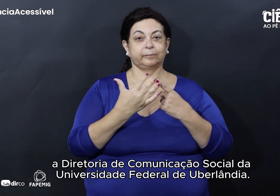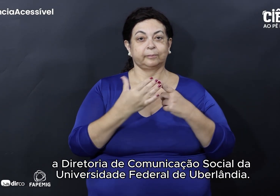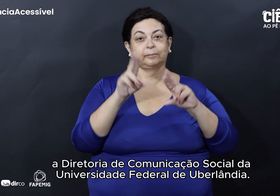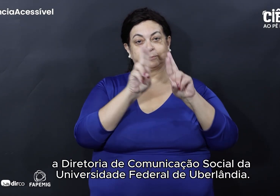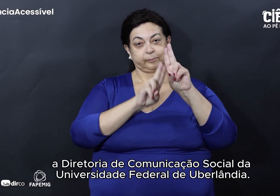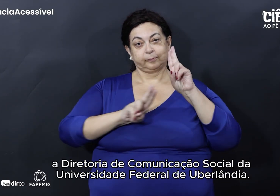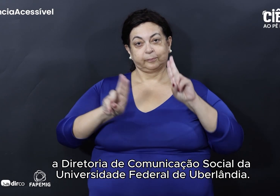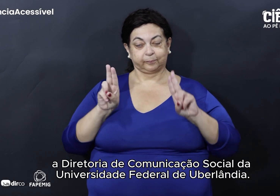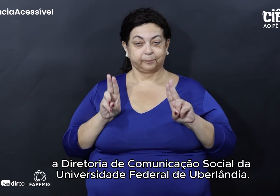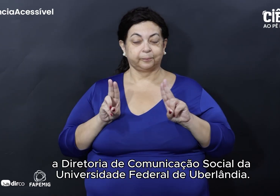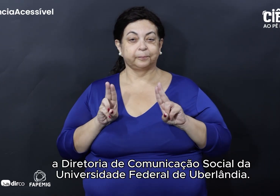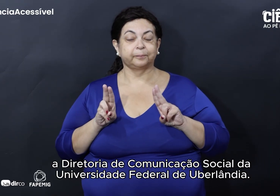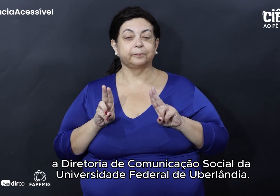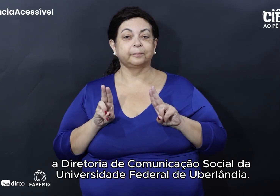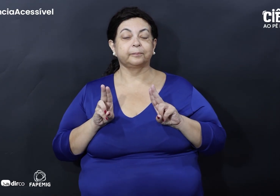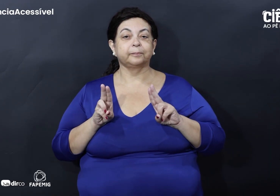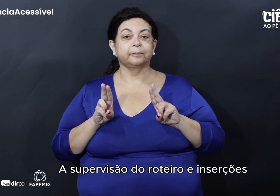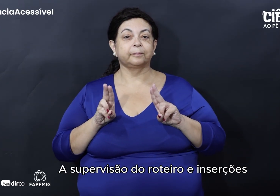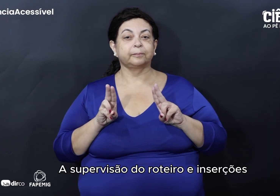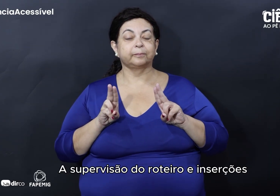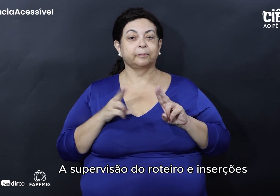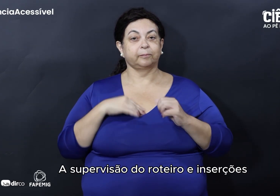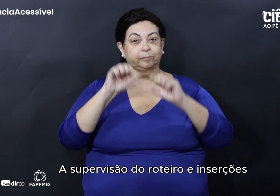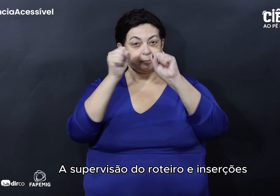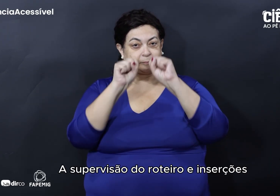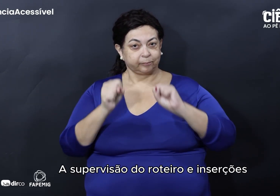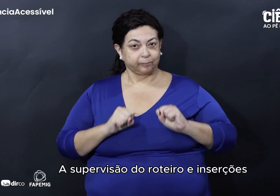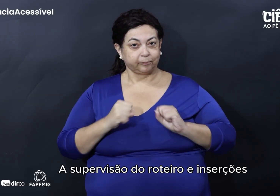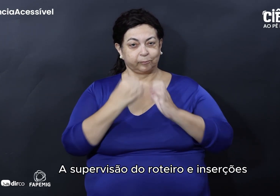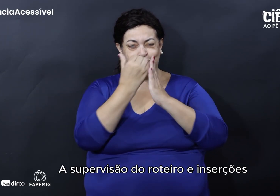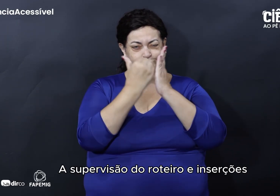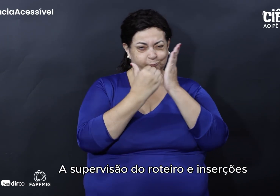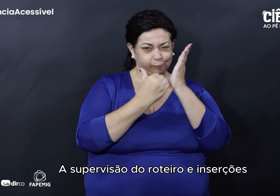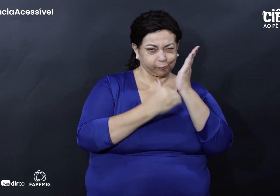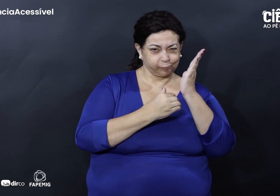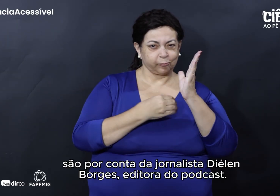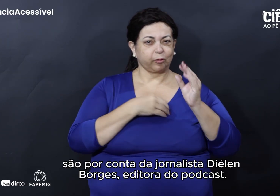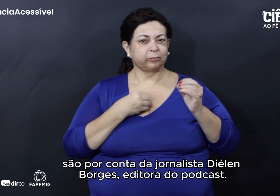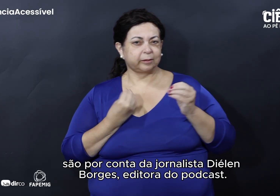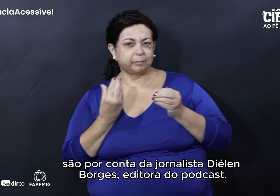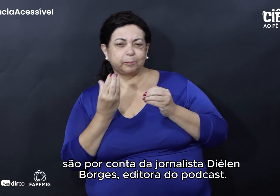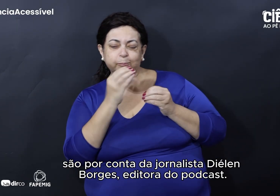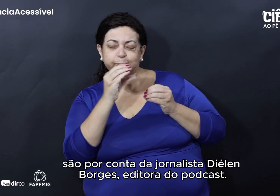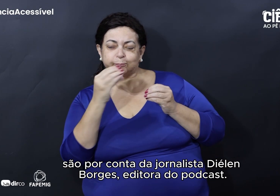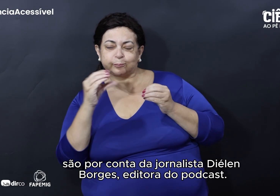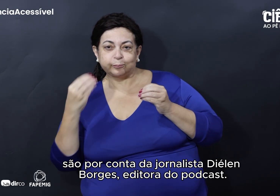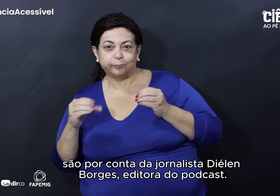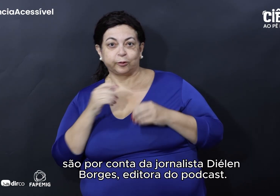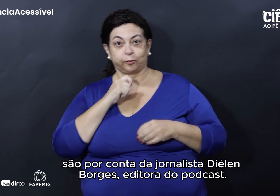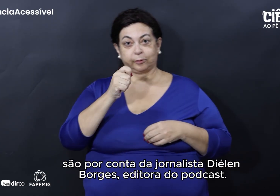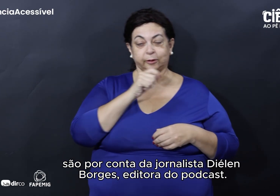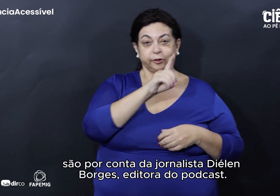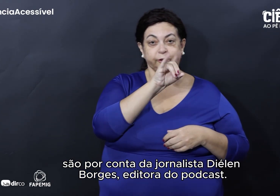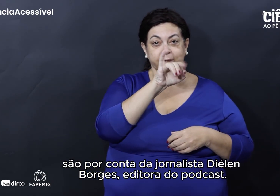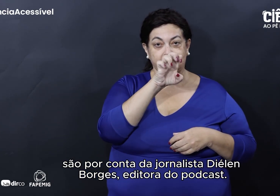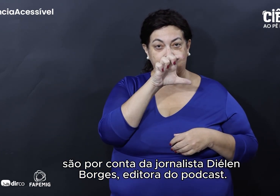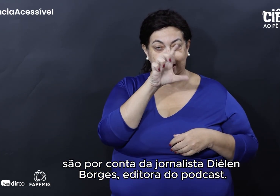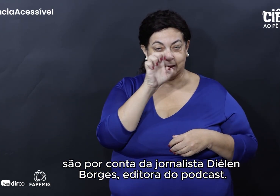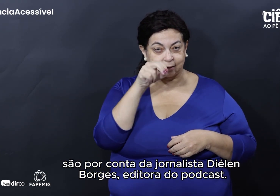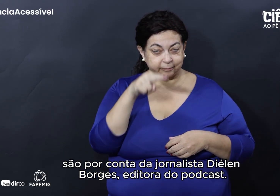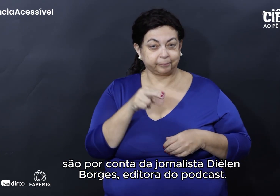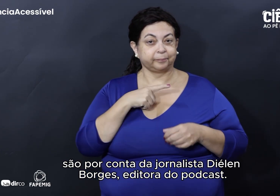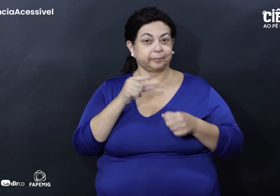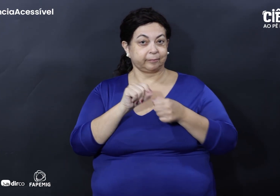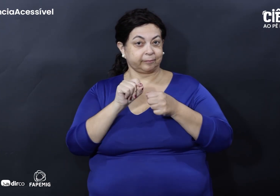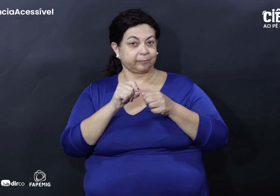da Universidade Federal de Uberlândia. A supervisão do roteiro e inserções são por conta das jornalistas Gielen Borges, editora